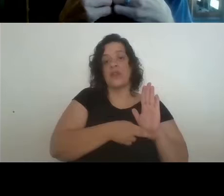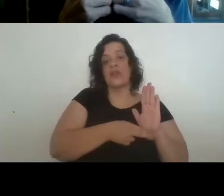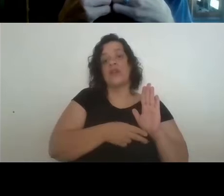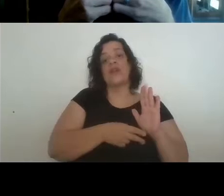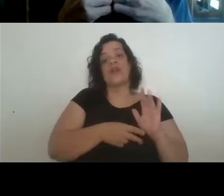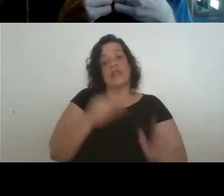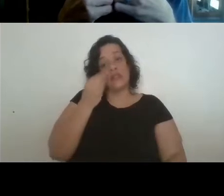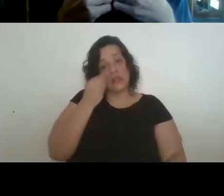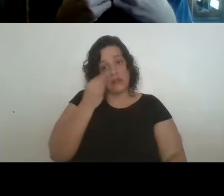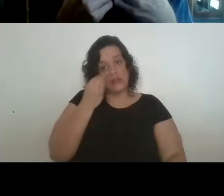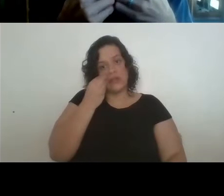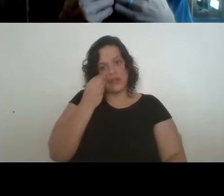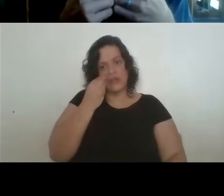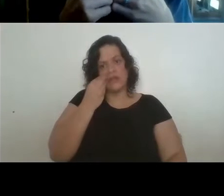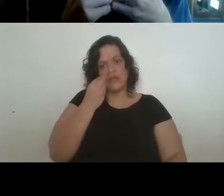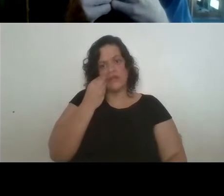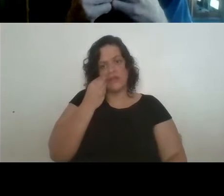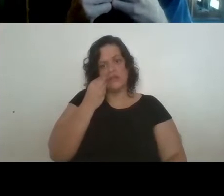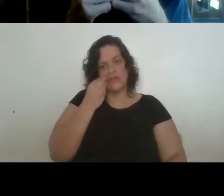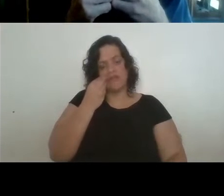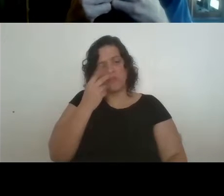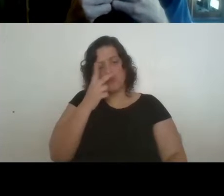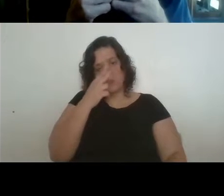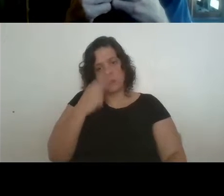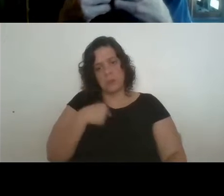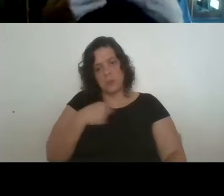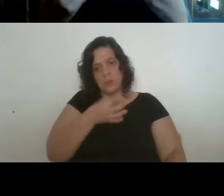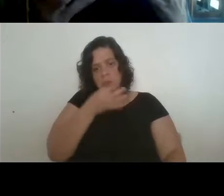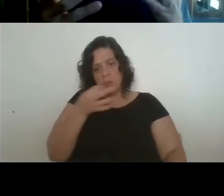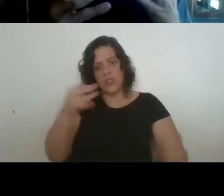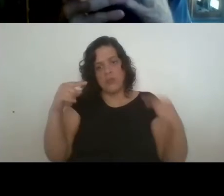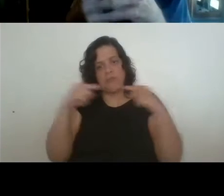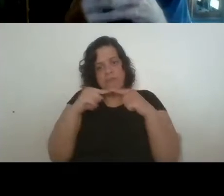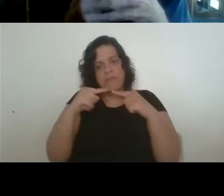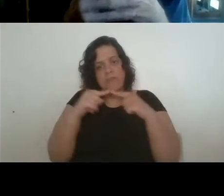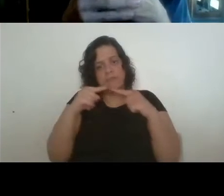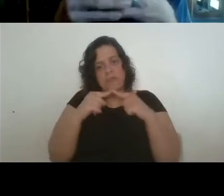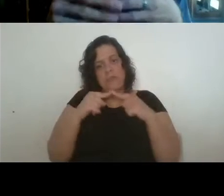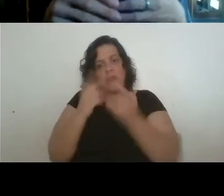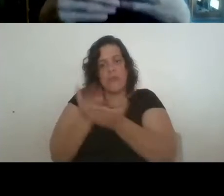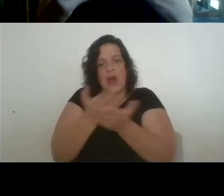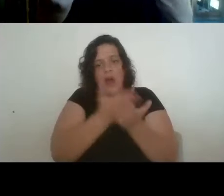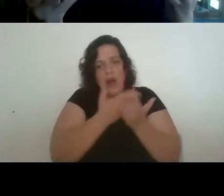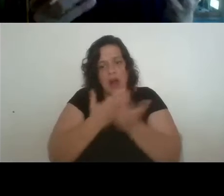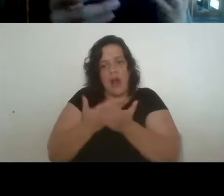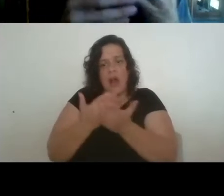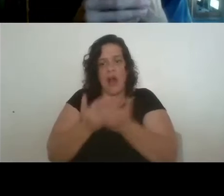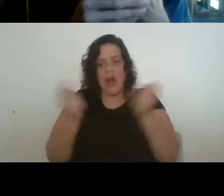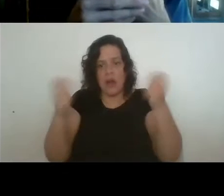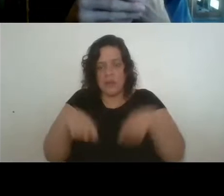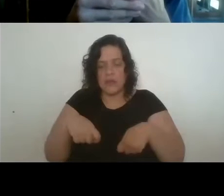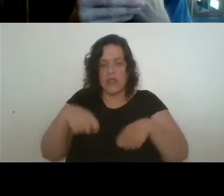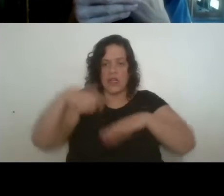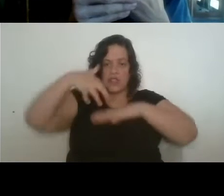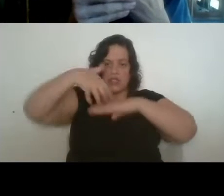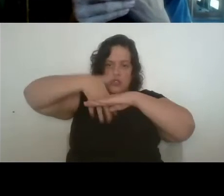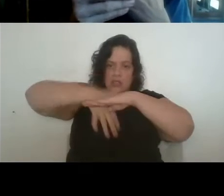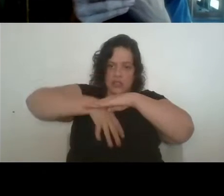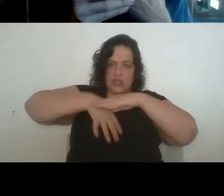como sendo um teste apropriado para a gente avaliar a capacidade de infiltração do solo. Tem outros testes que